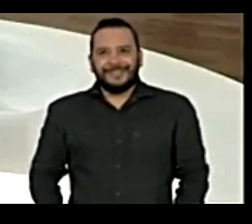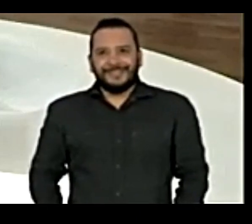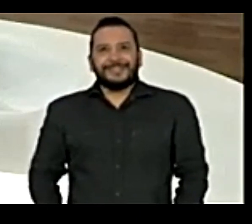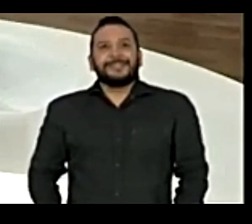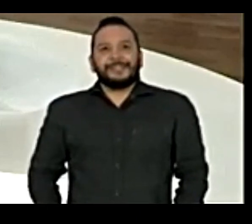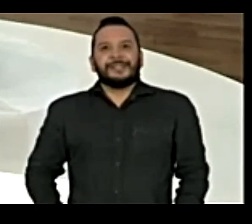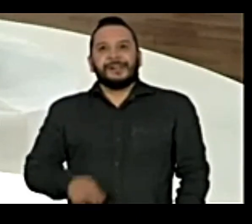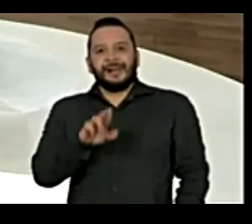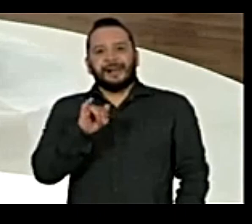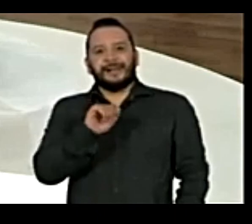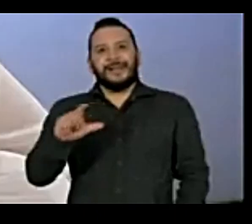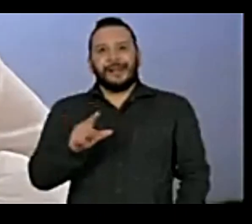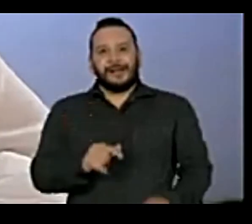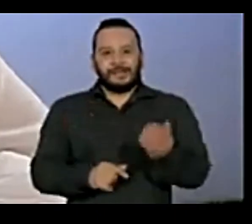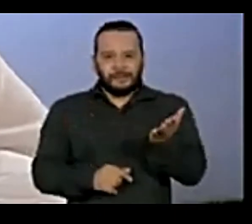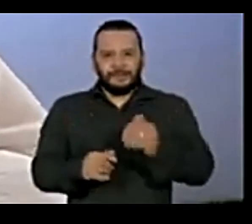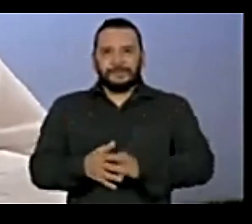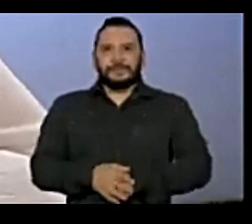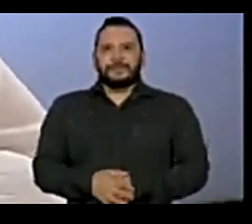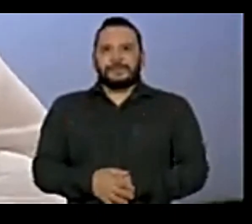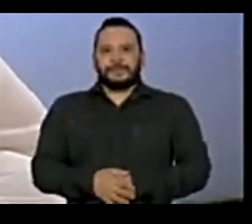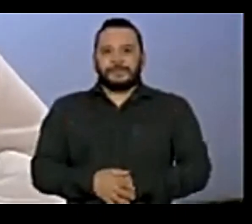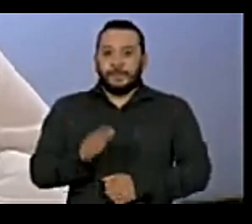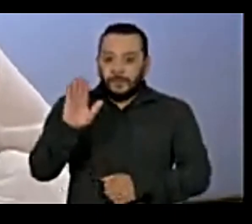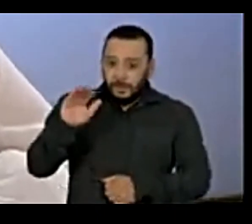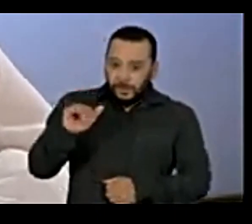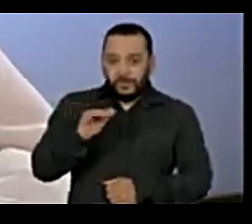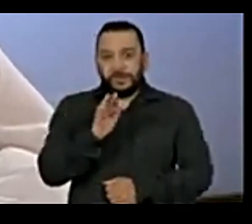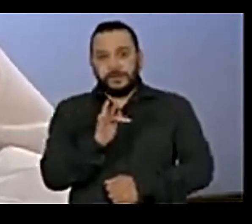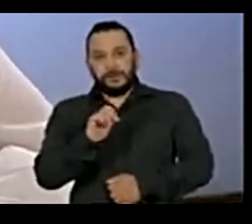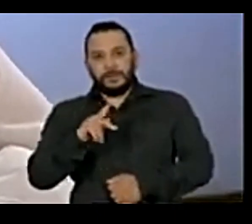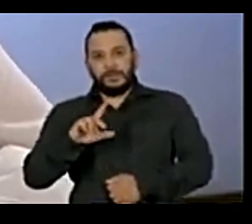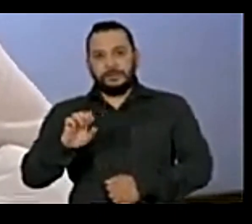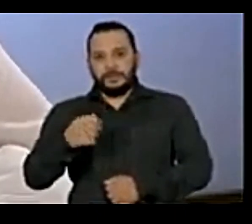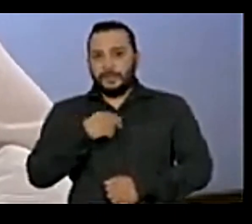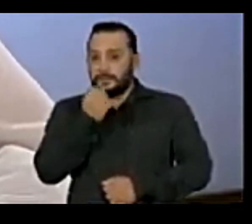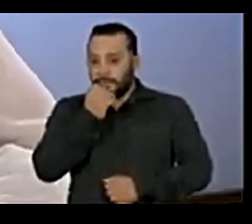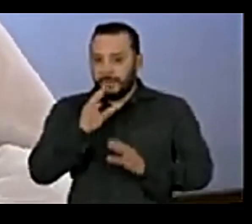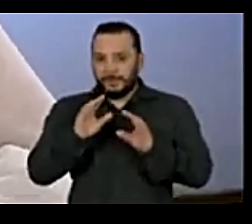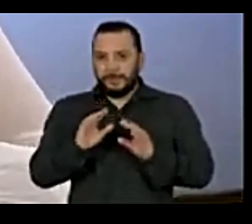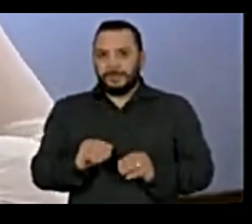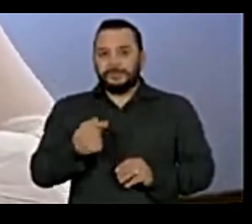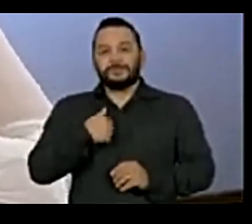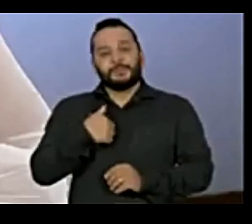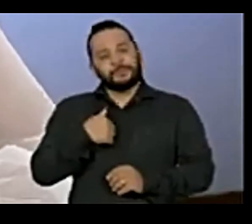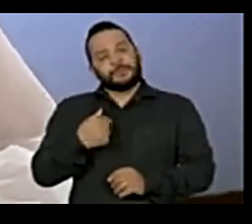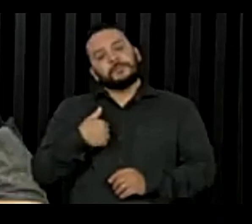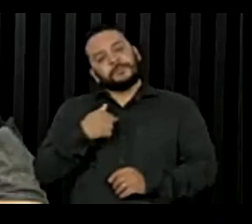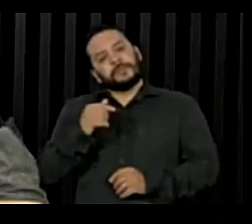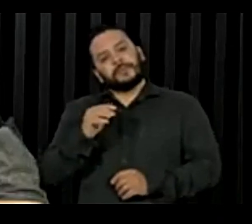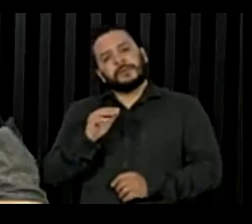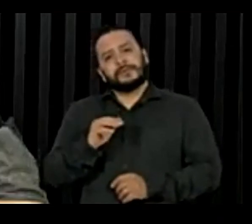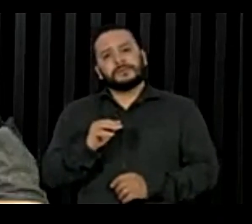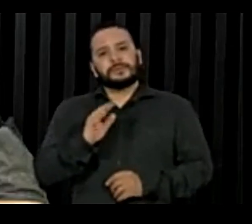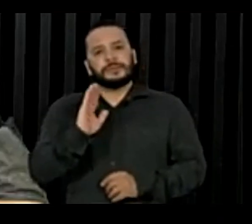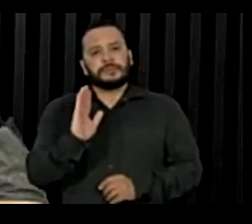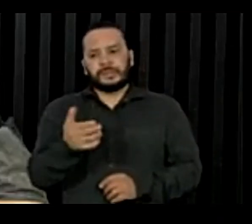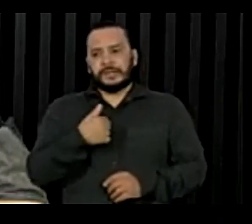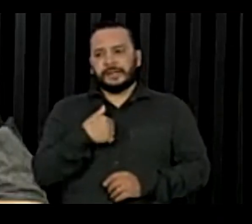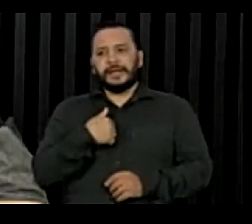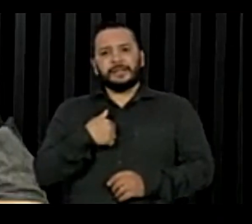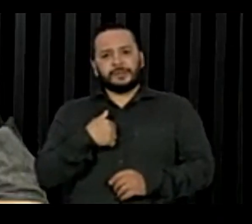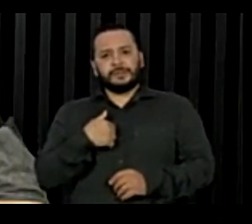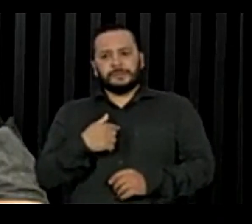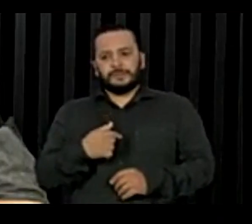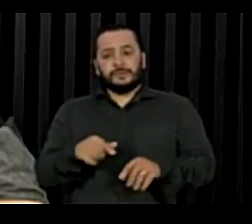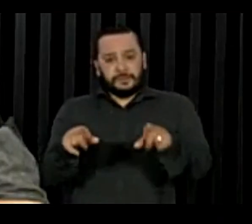Vamos, Raquel, com você. Oi, Felipe, boa noite, meu ex-hater. Boa noite a todos da